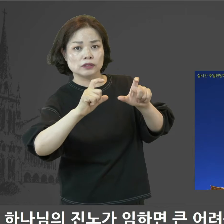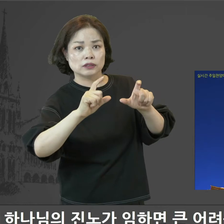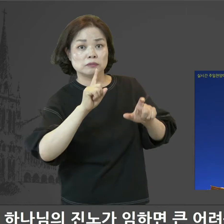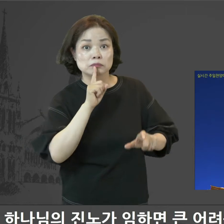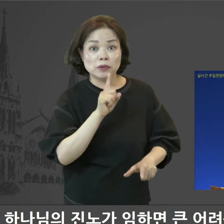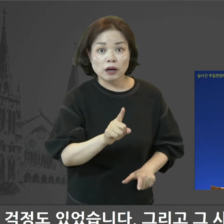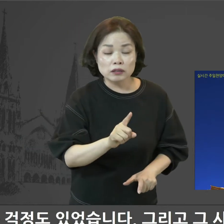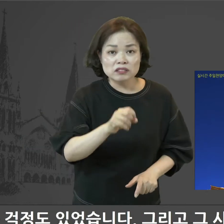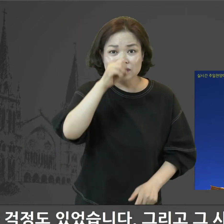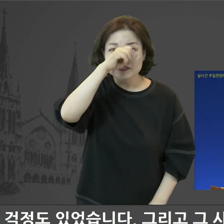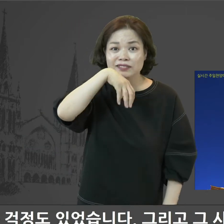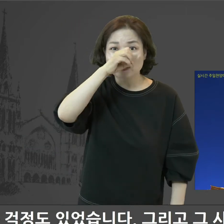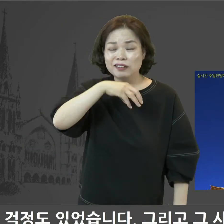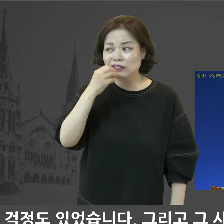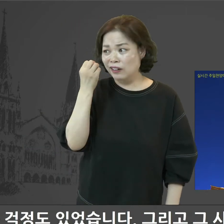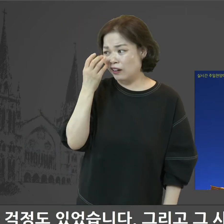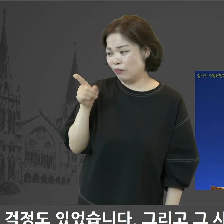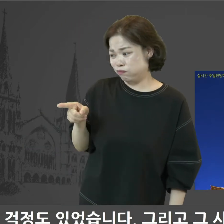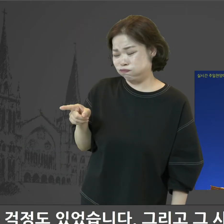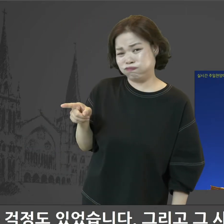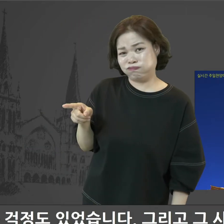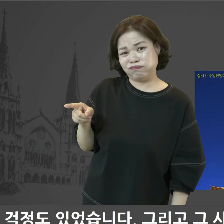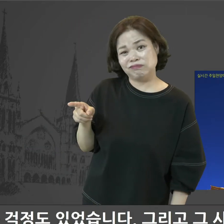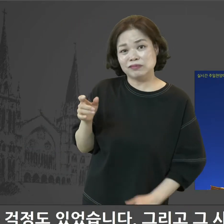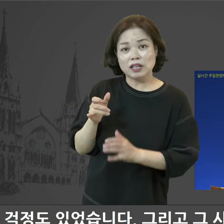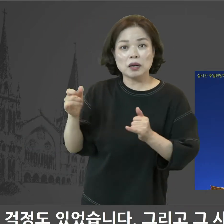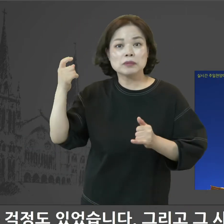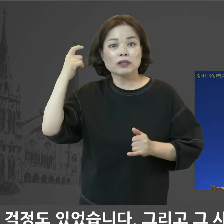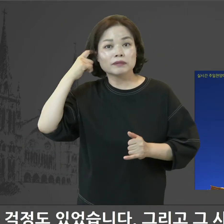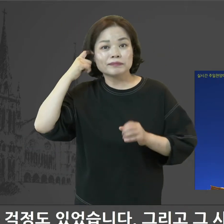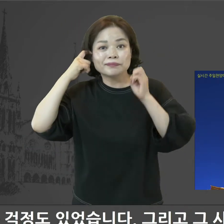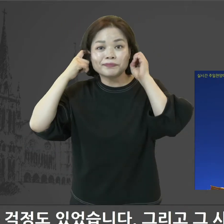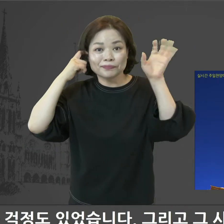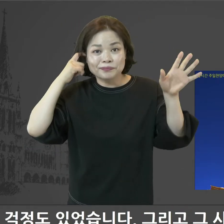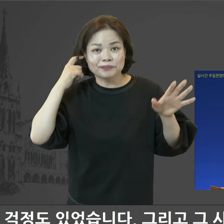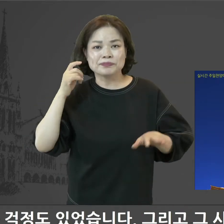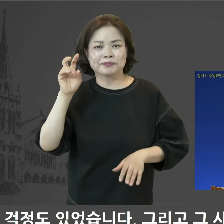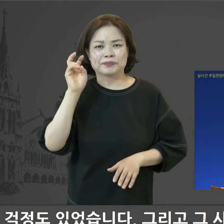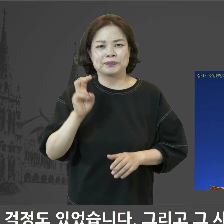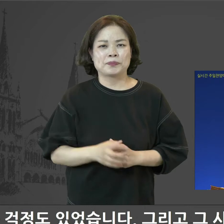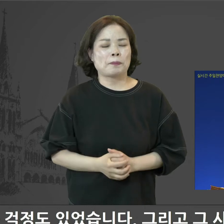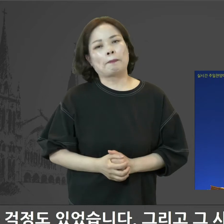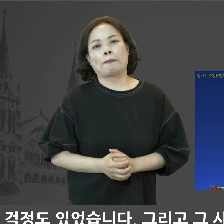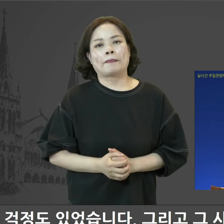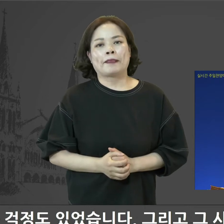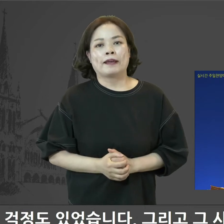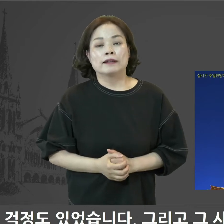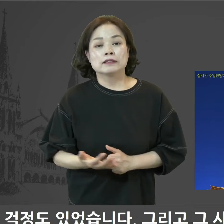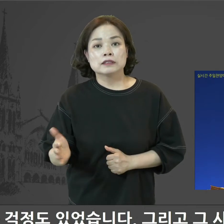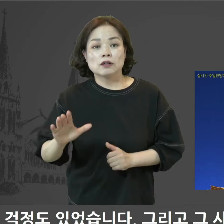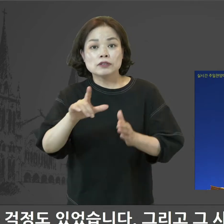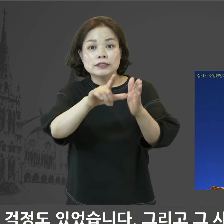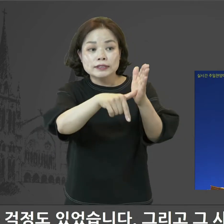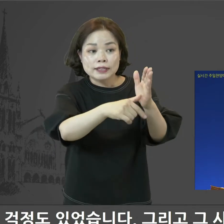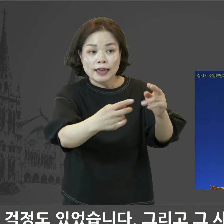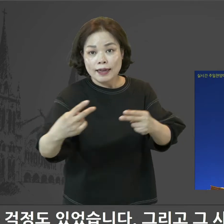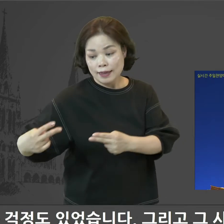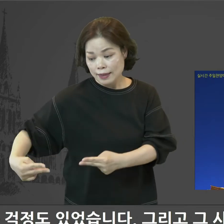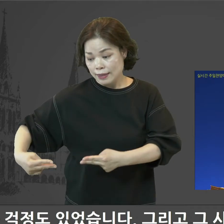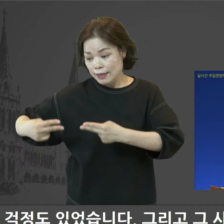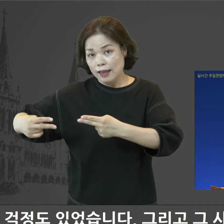소리야말로 그저 이상한 사람의 소리로밖에 들리지 않았던 것이죠. 그런 시대의